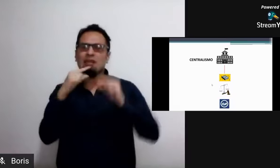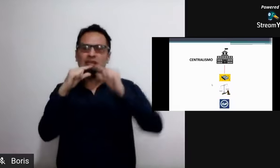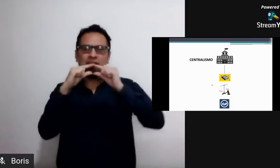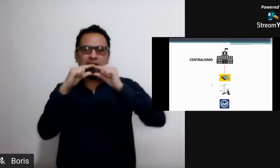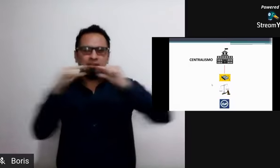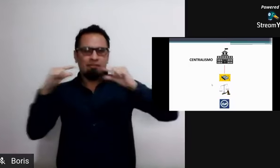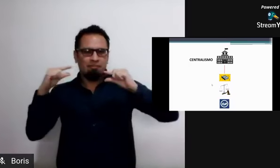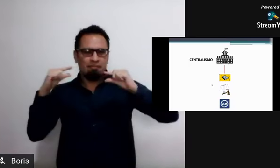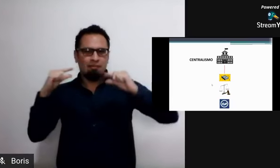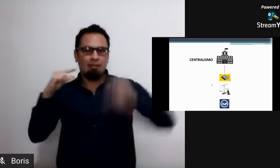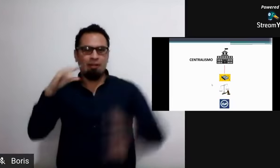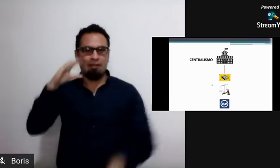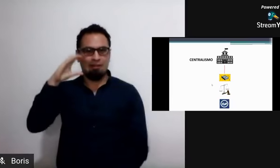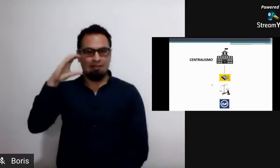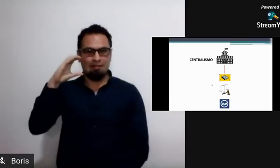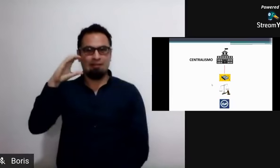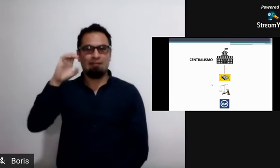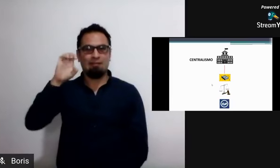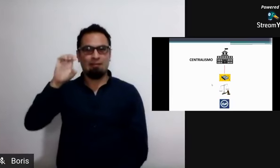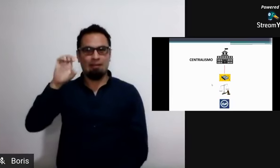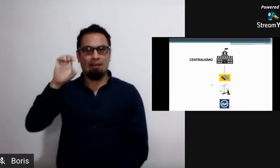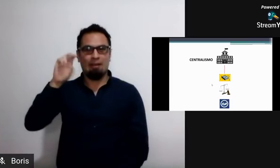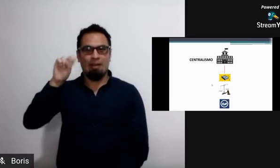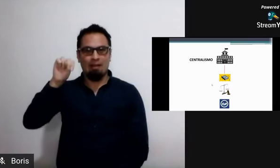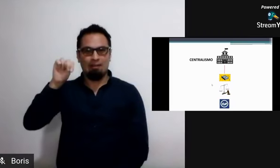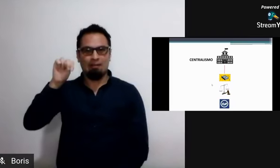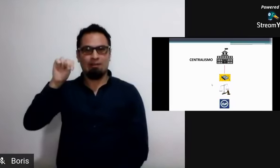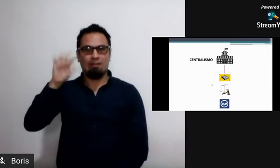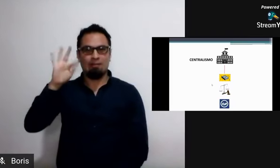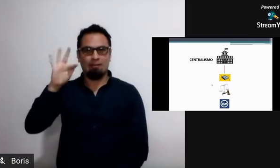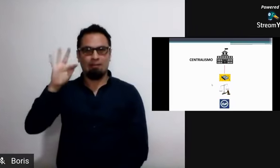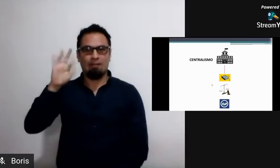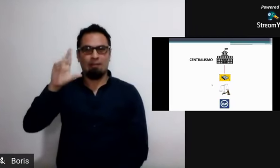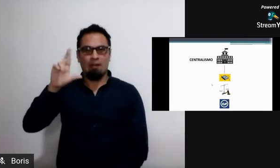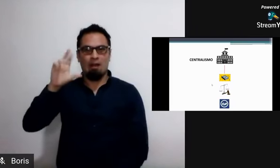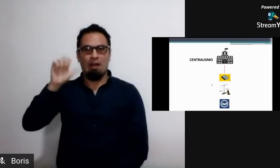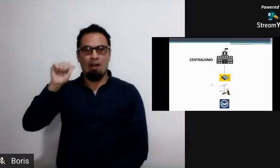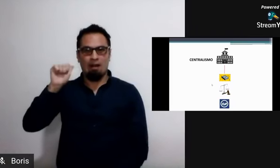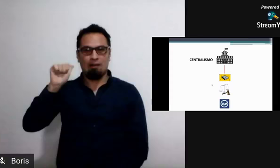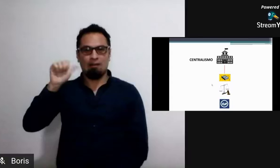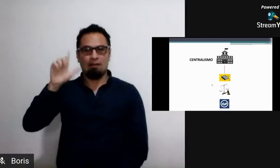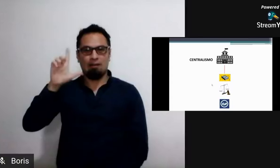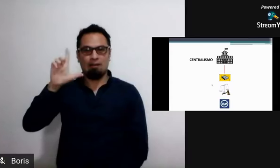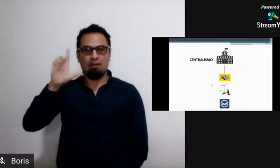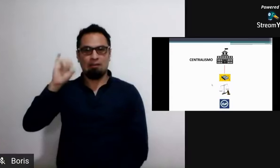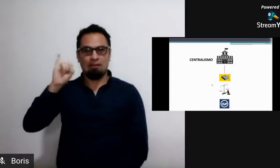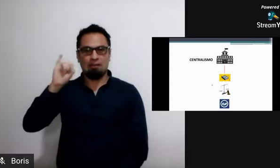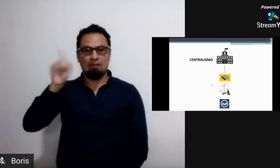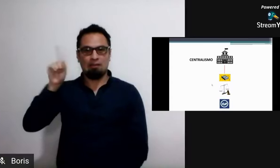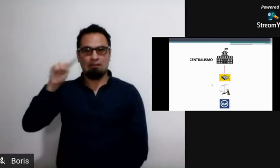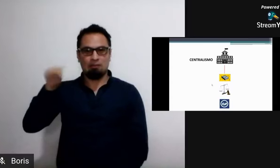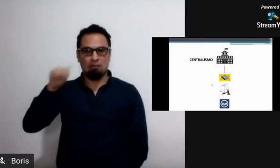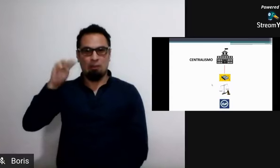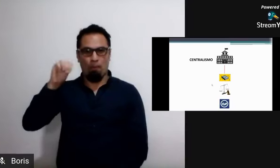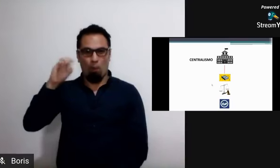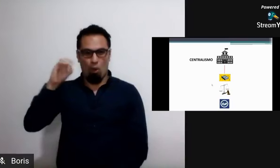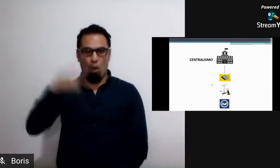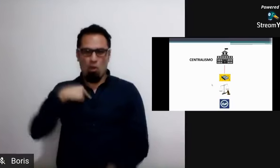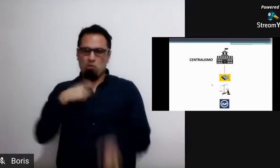a lo largo de esta tertulia en donde se va a hablar mucho sobre la historia de Colombia. El primer concepto